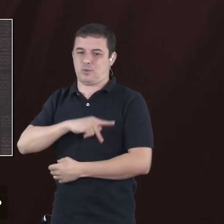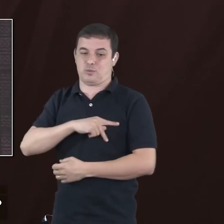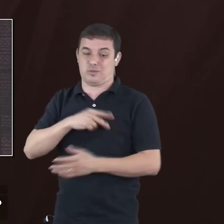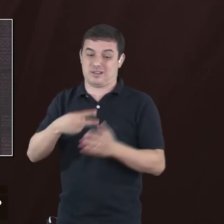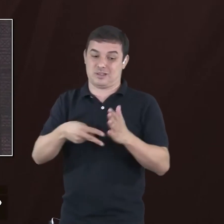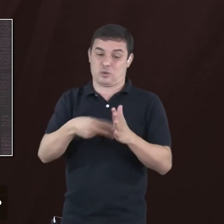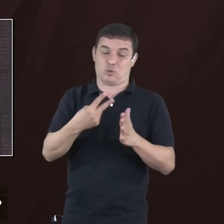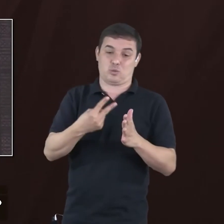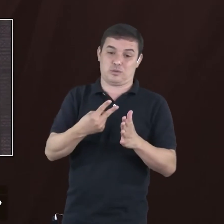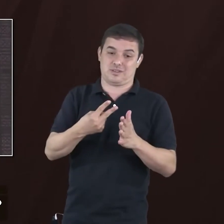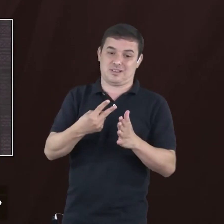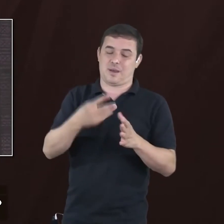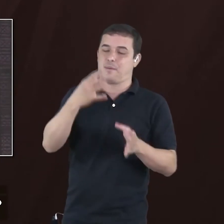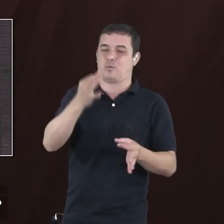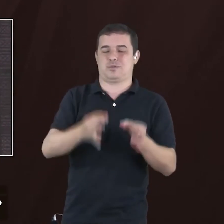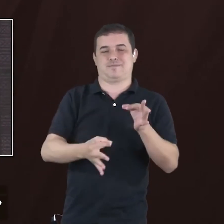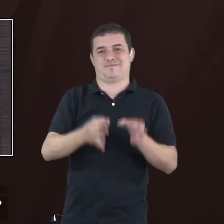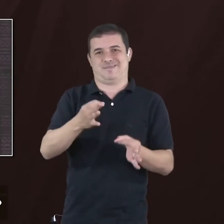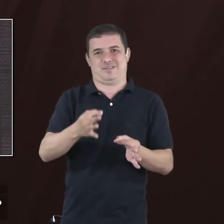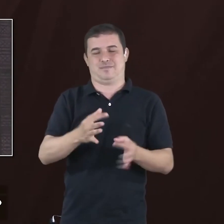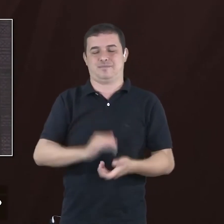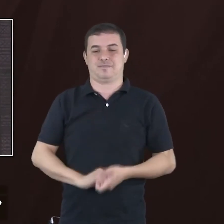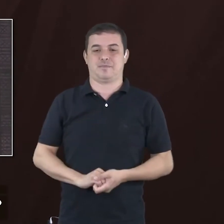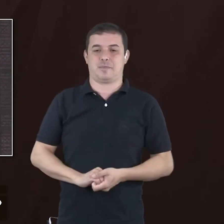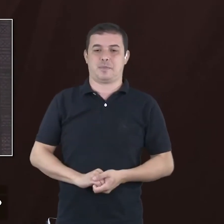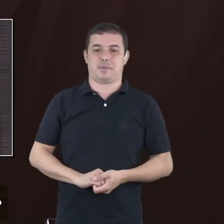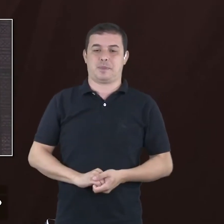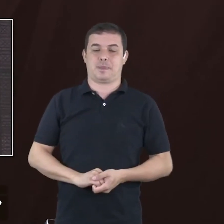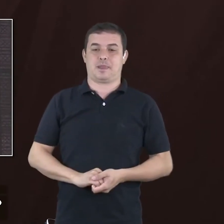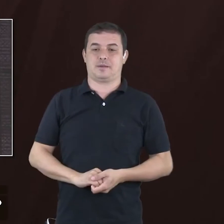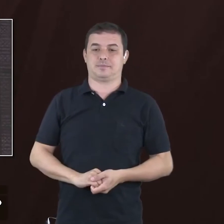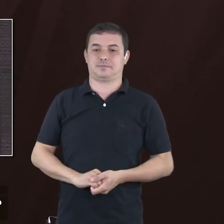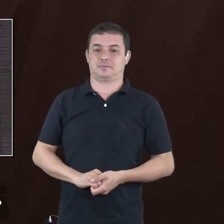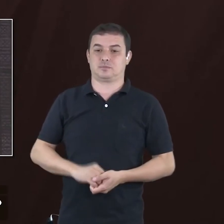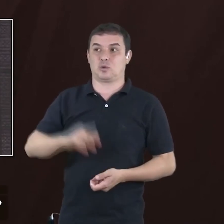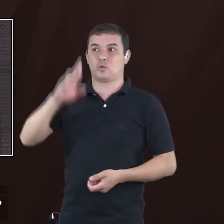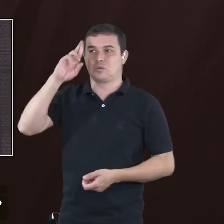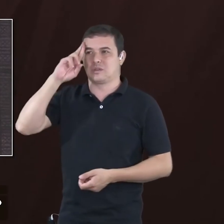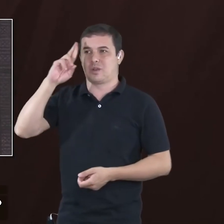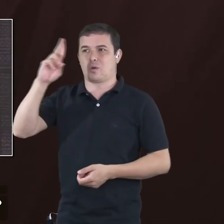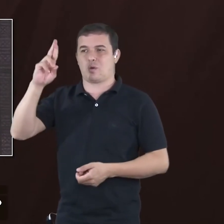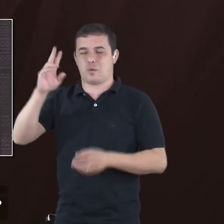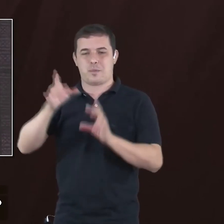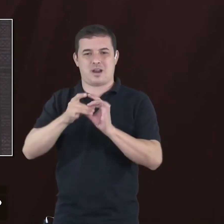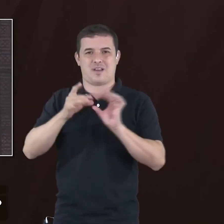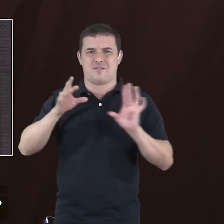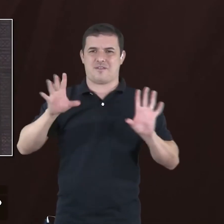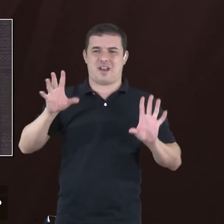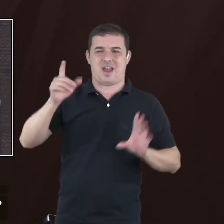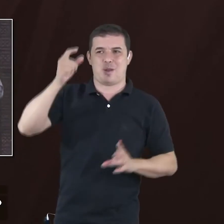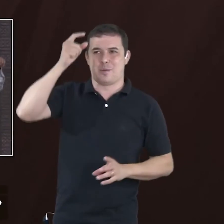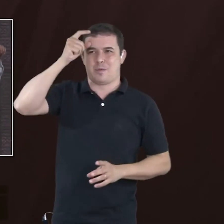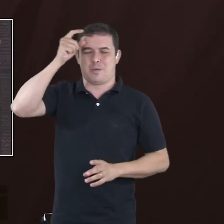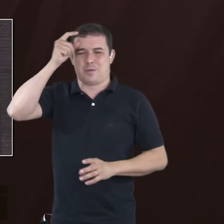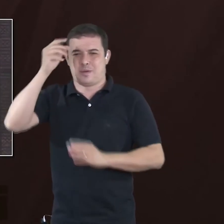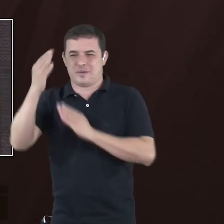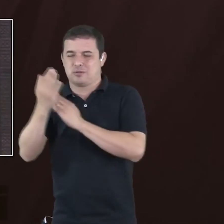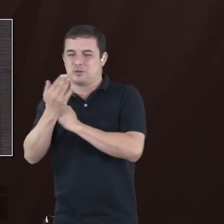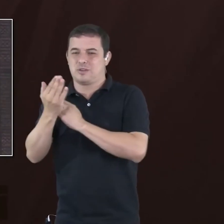conta, mas o Senhor me assistiu. Eu já li isso aí, não é isso? O Senhor me livrará também de toda obra maligna e me